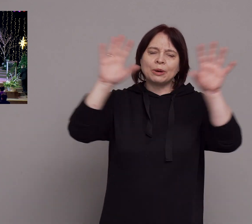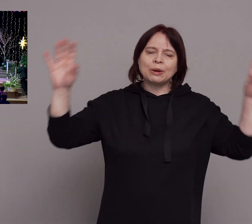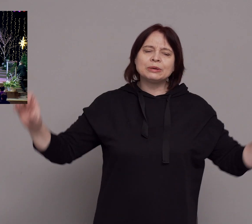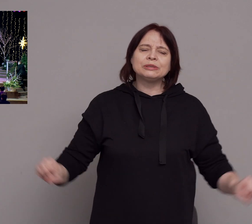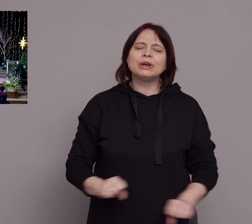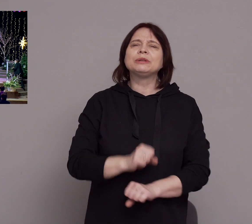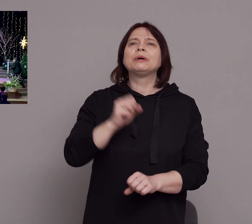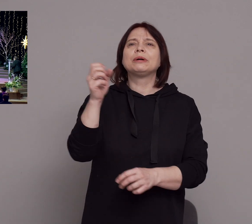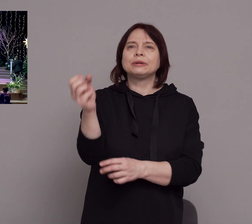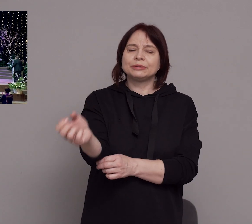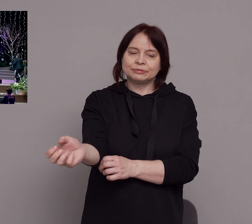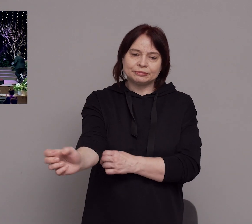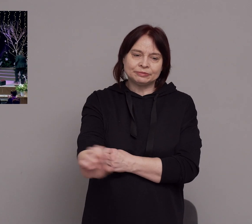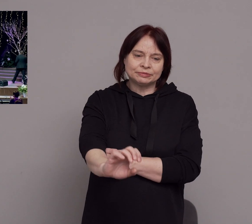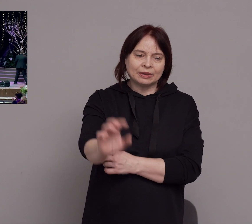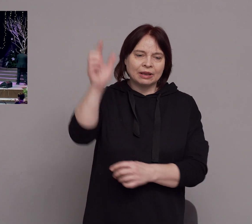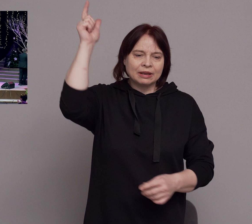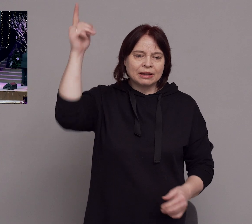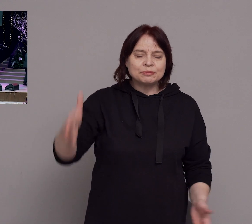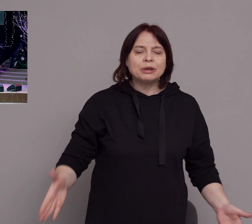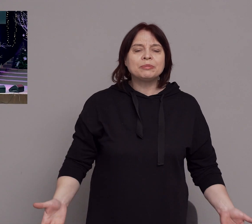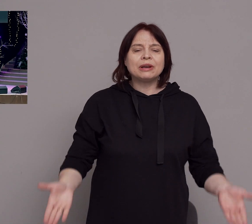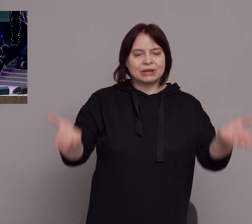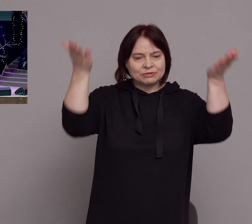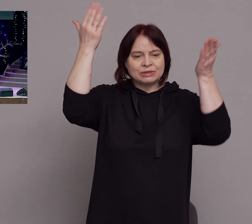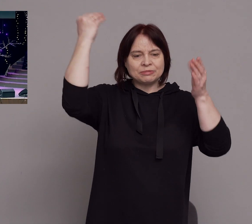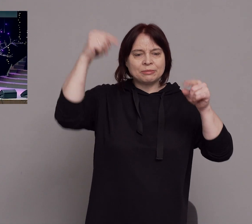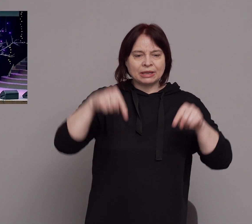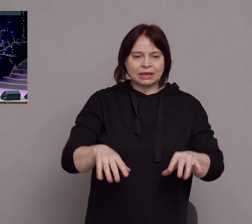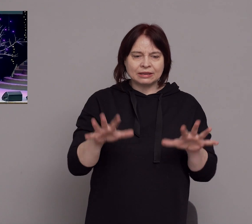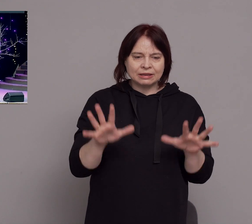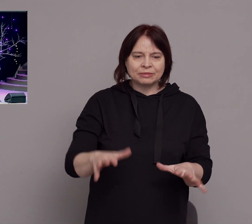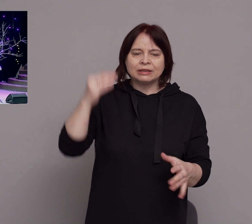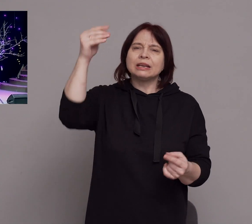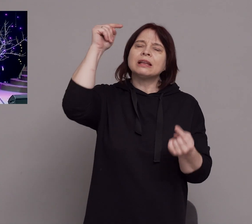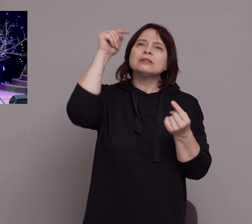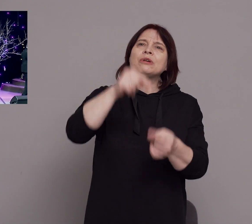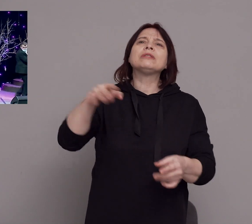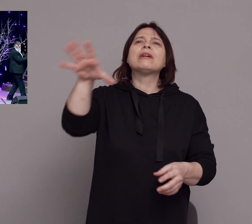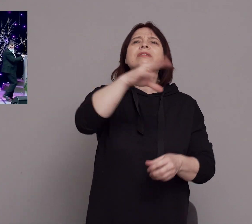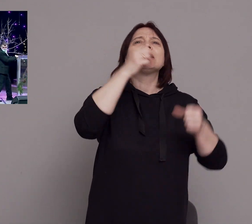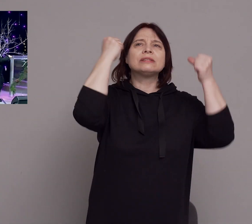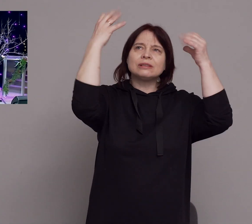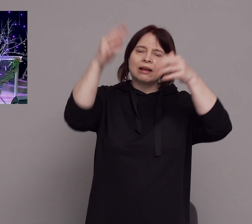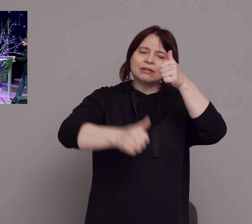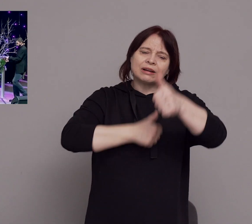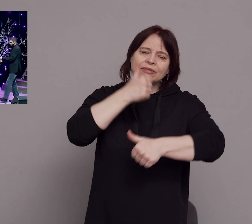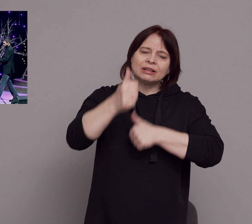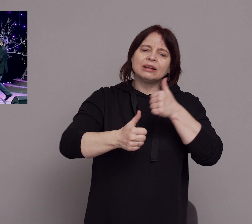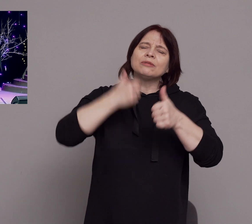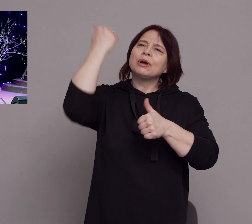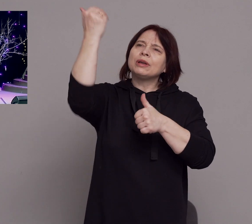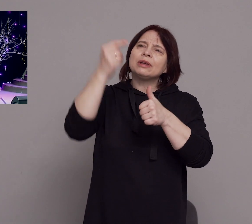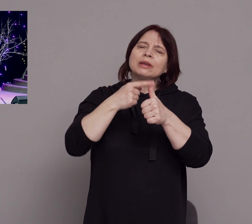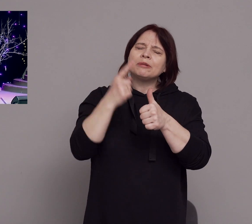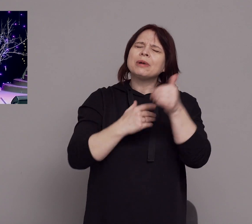Господь, мы превозносим Тебя на этом месте, Иисус. Господь, Ты достоин всей славы, Ты достоин всей хвалы, Бог, и Твое имя, оно выше